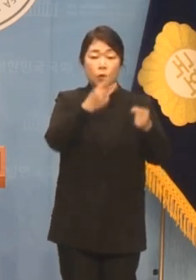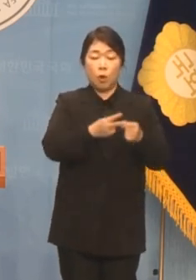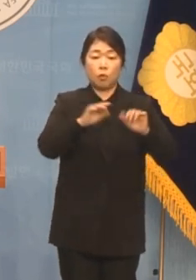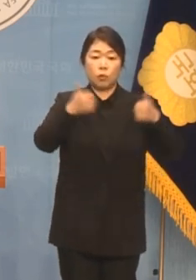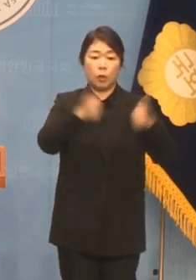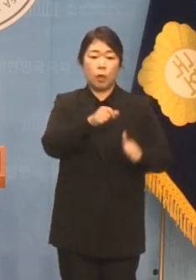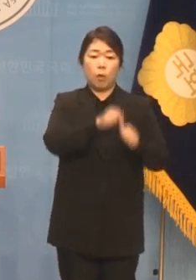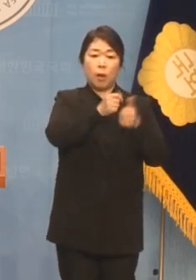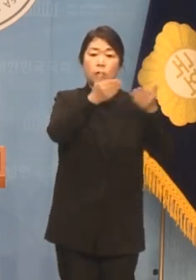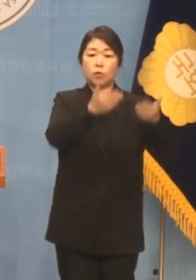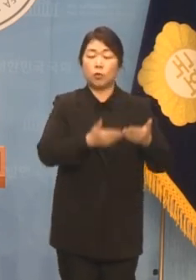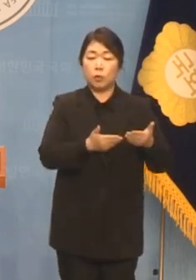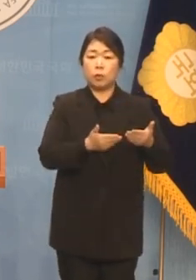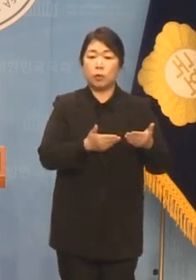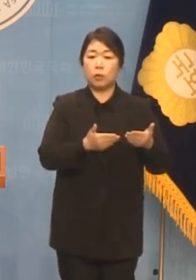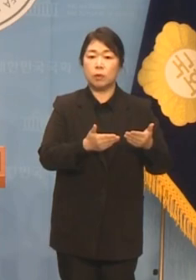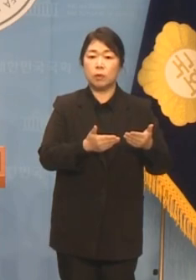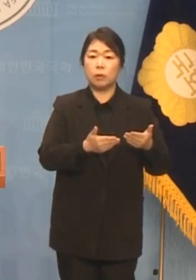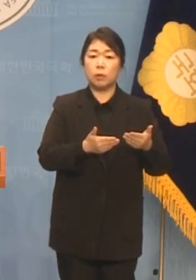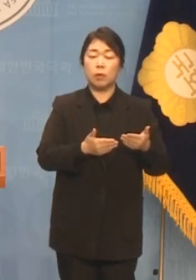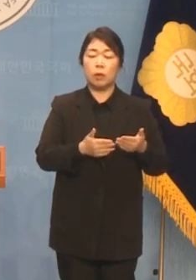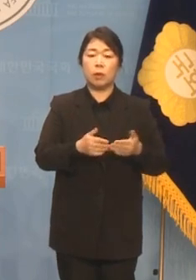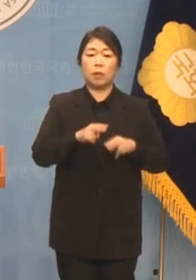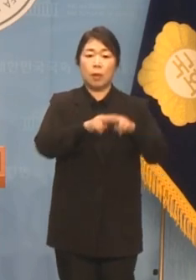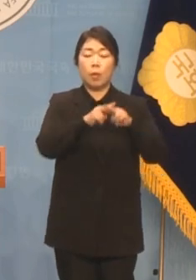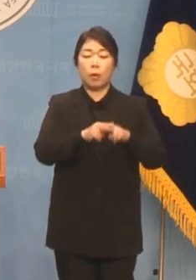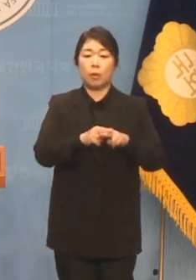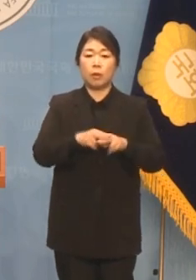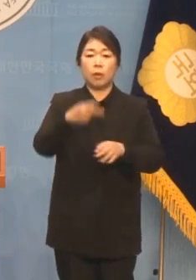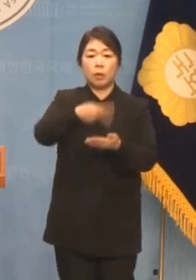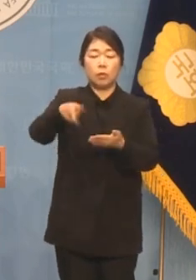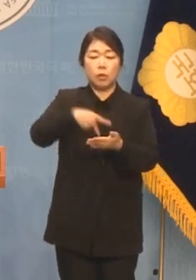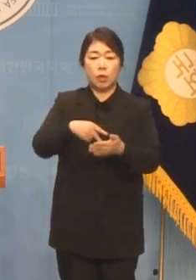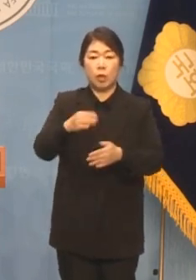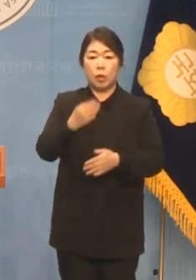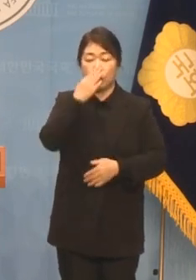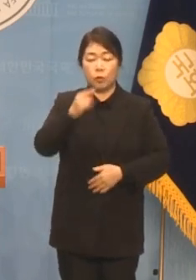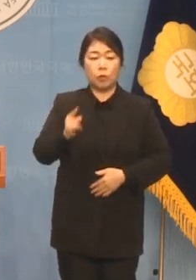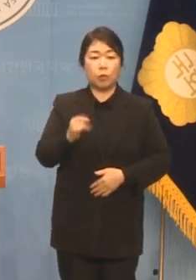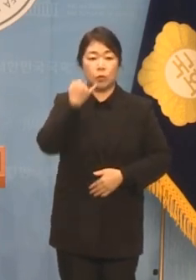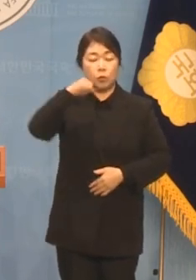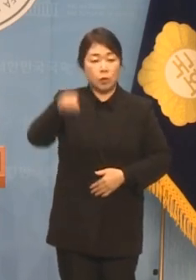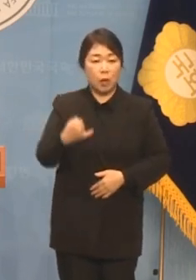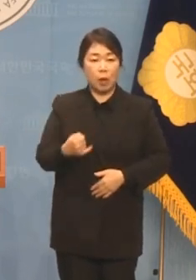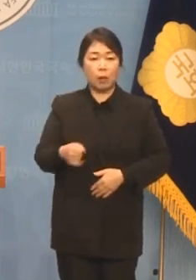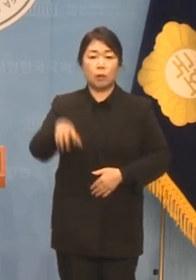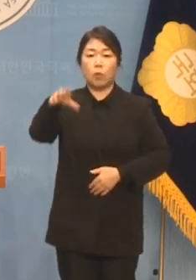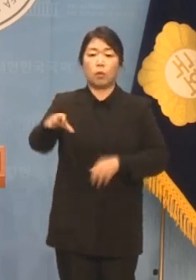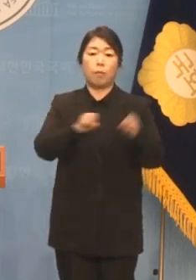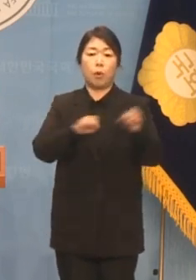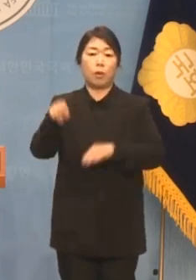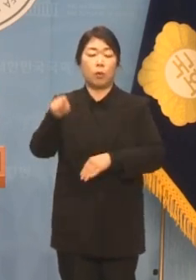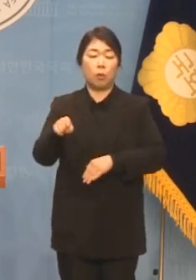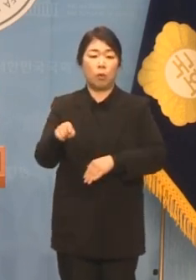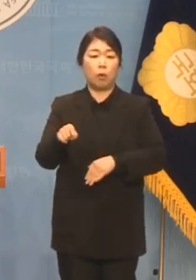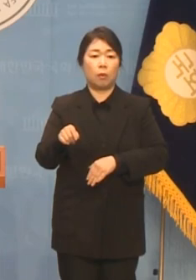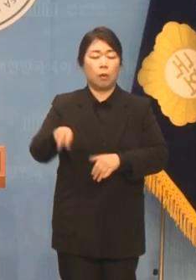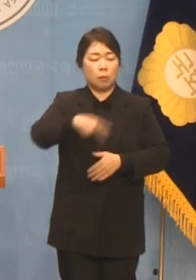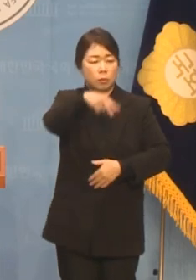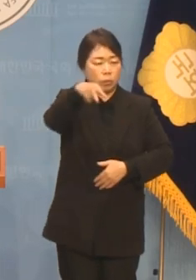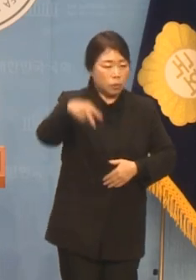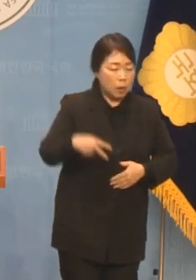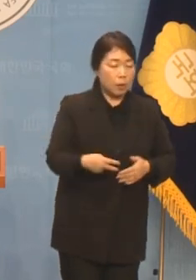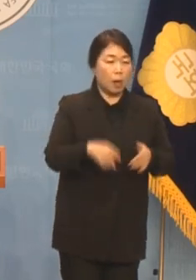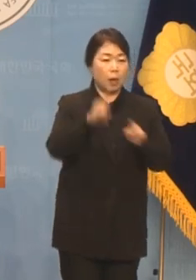선택한 남원임실순창 주민들을 일찌감치 내팽개치고 재선을 향해 떠돌다 서대문의 동지를